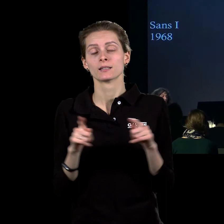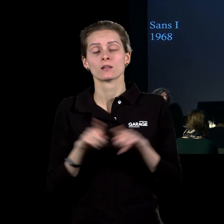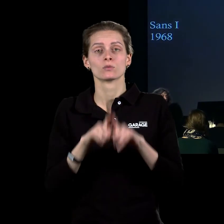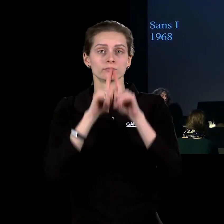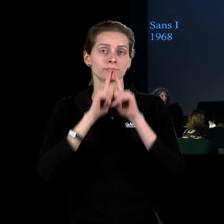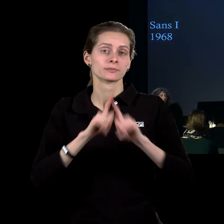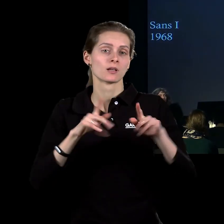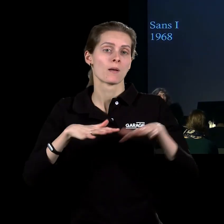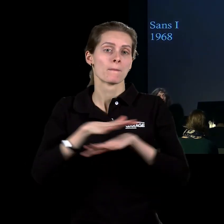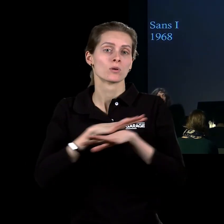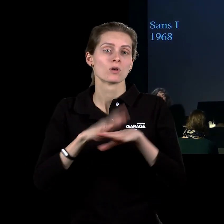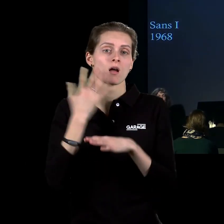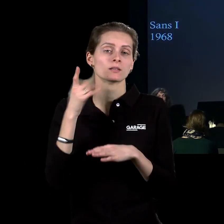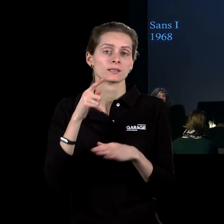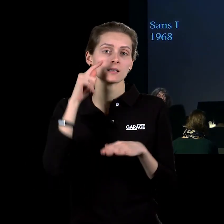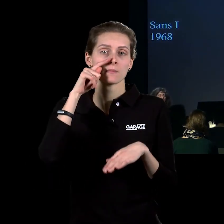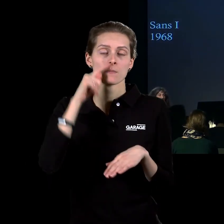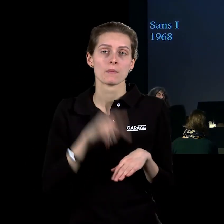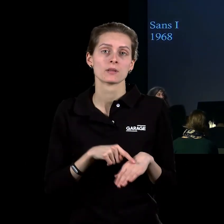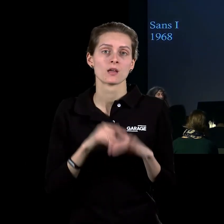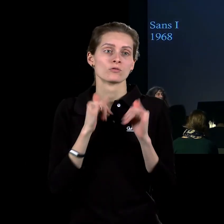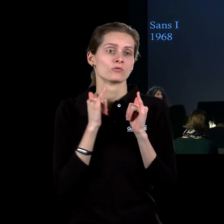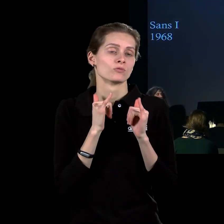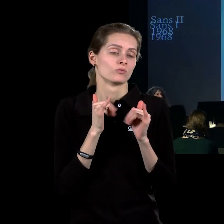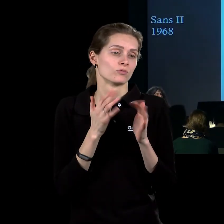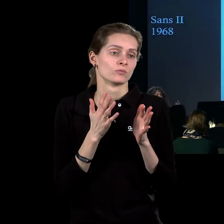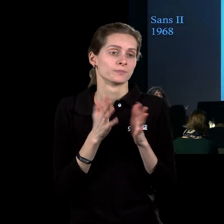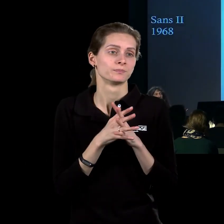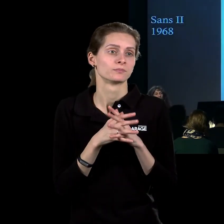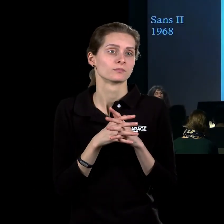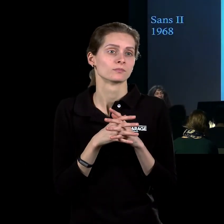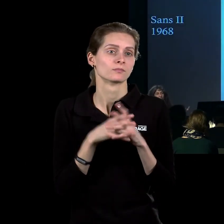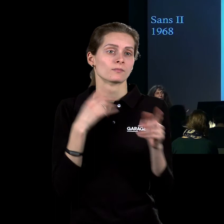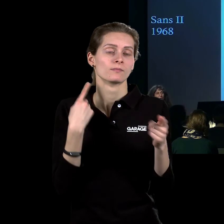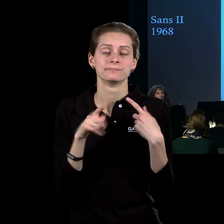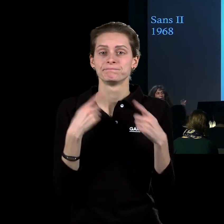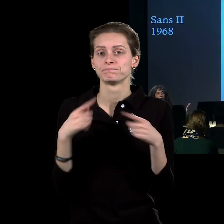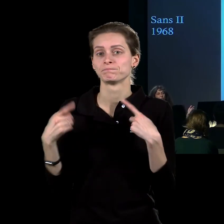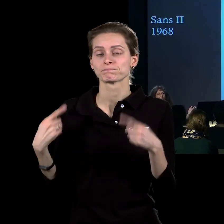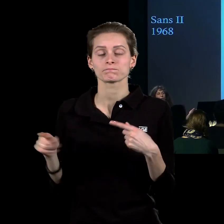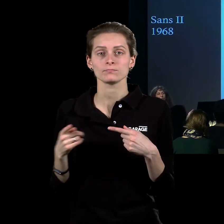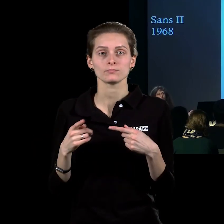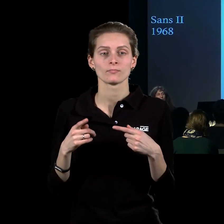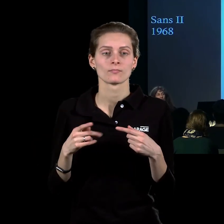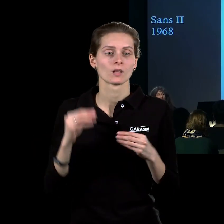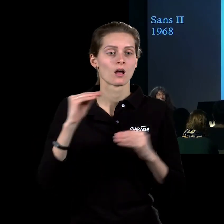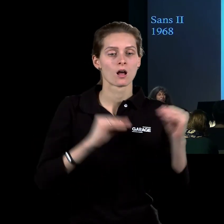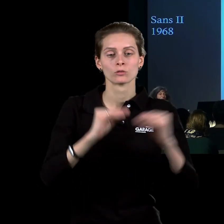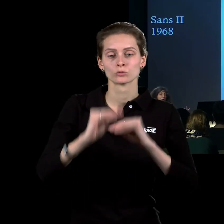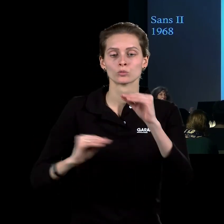пространством, как бы, когда ты попадаешь, может быть, даже не в, или в пространство вот этих расчлененных конструкций, да, тоже такая пародия